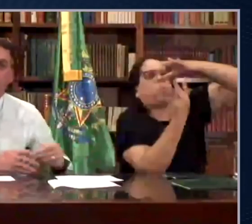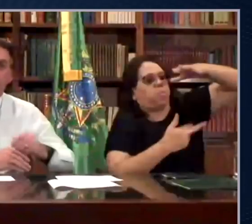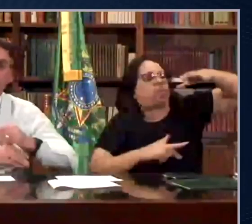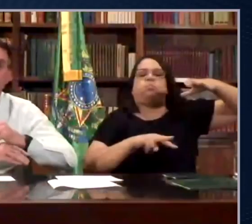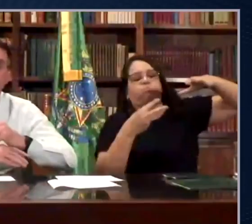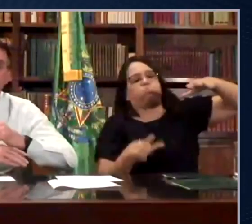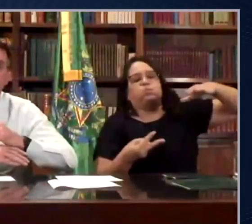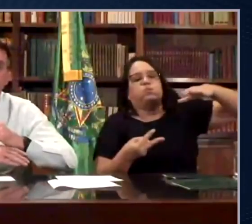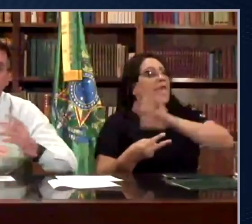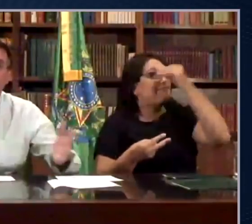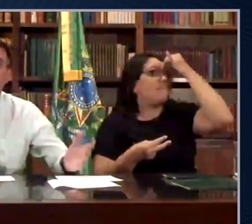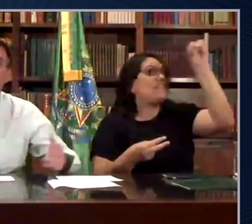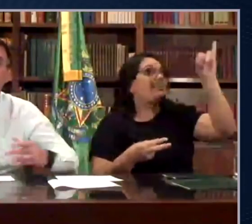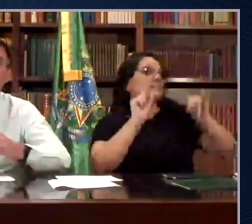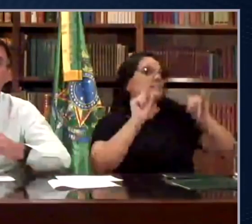saúde,